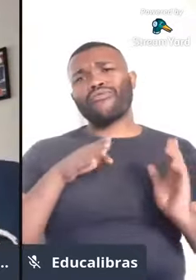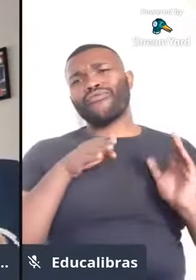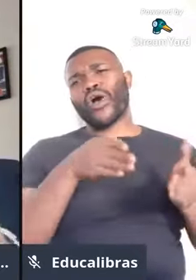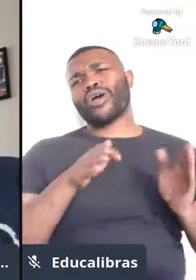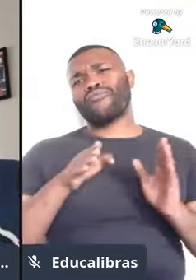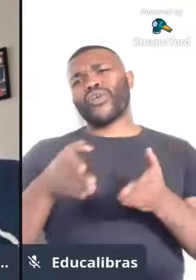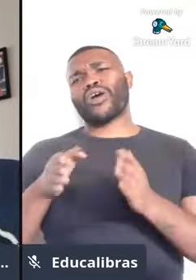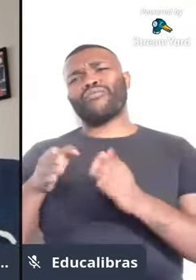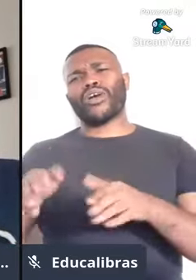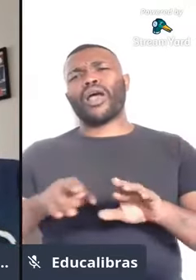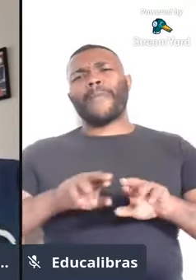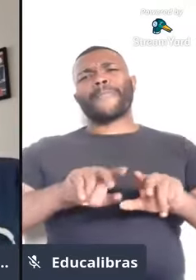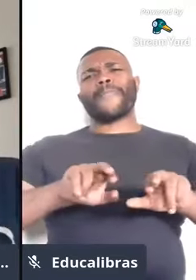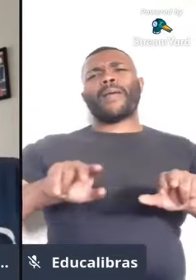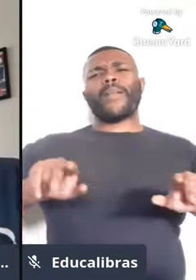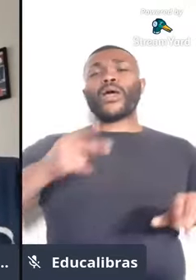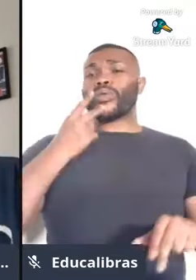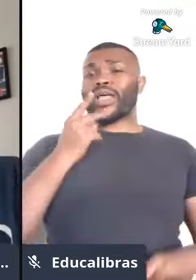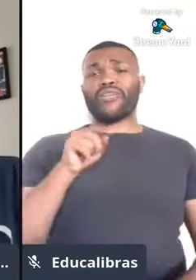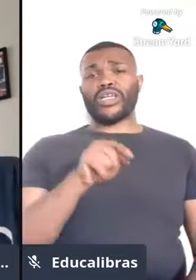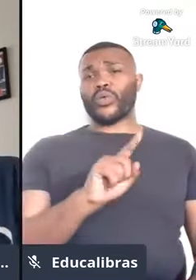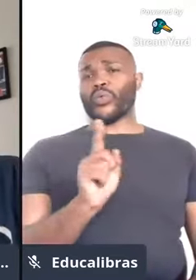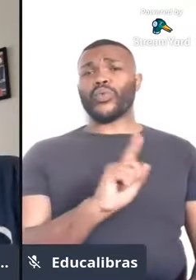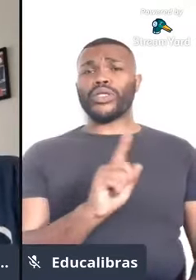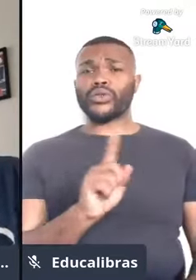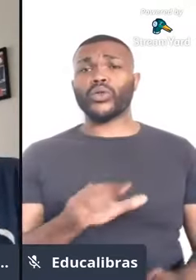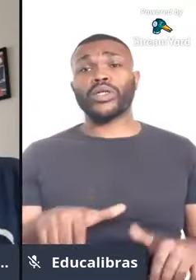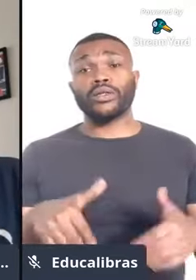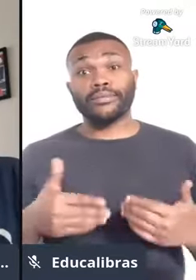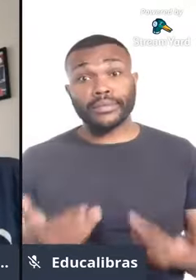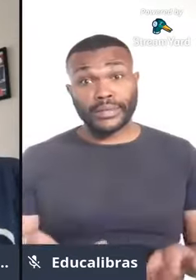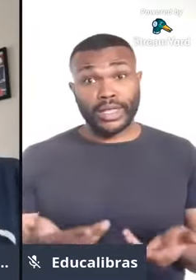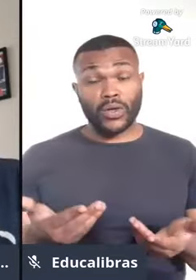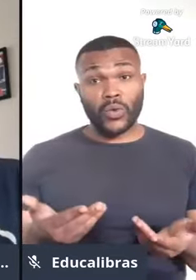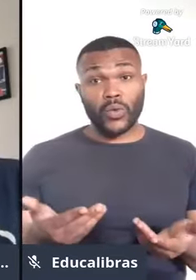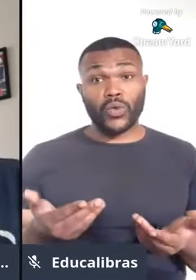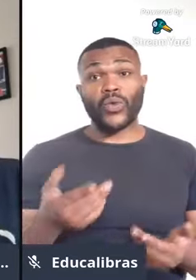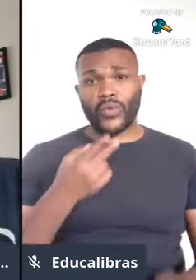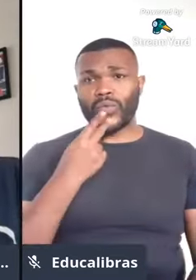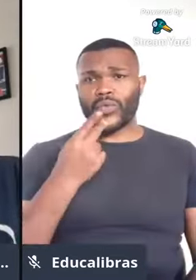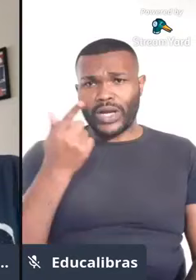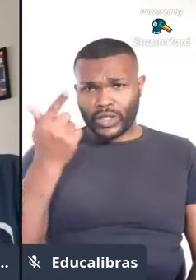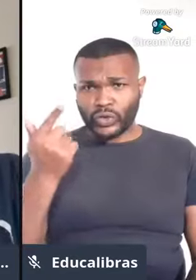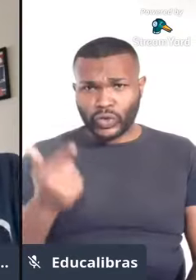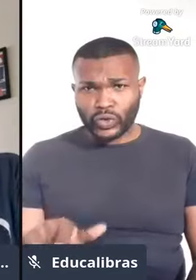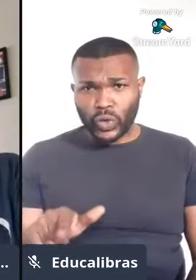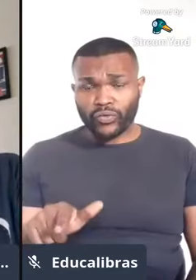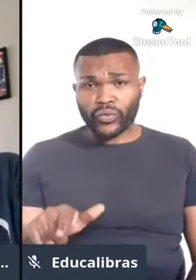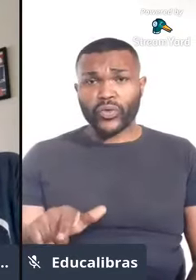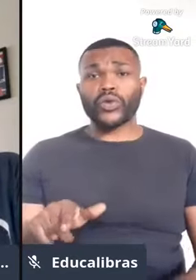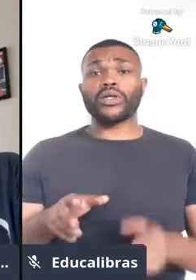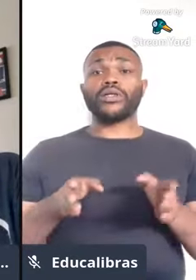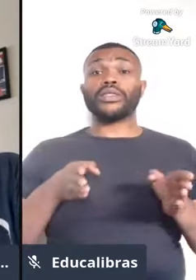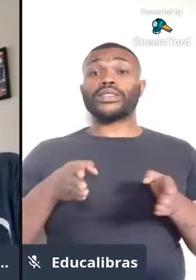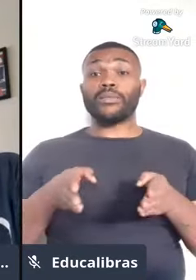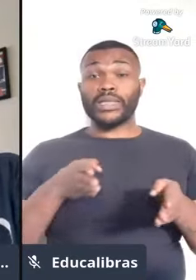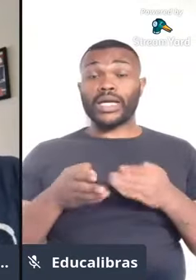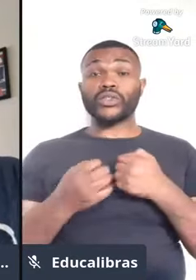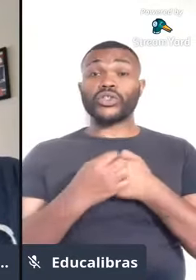tal. E ninguém está falando sobre isso. Então, a questão vou repetir de novo agora, da acessibilidade